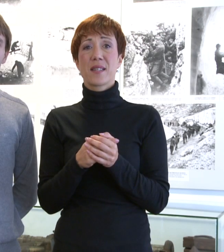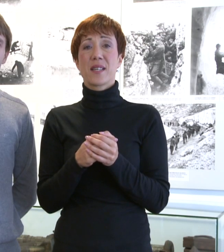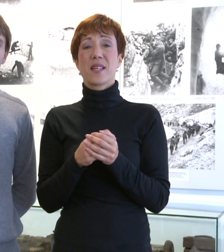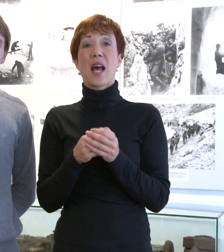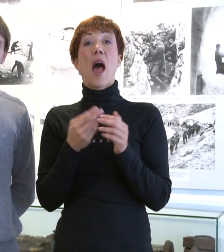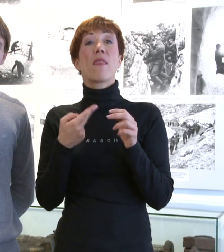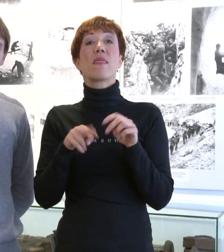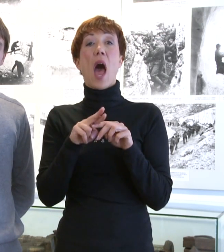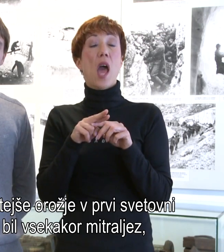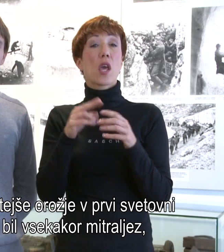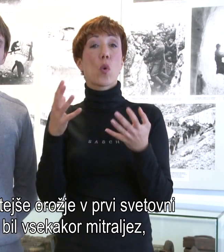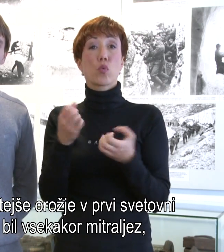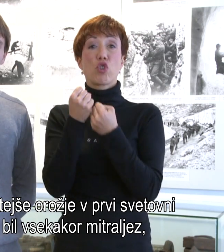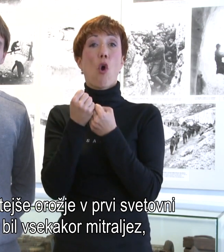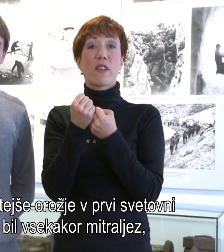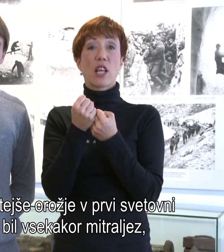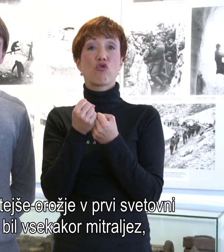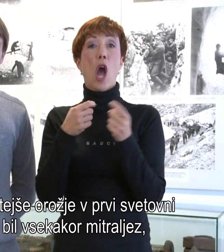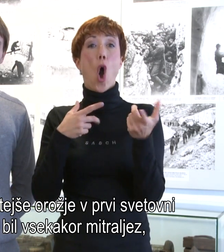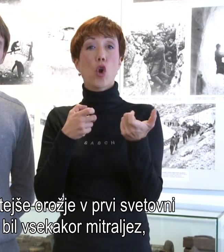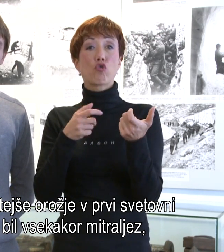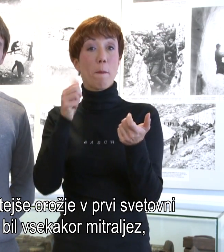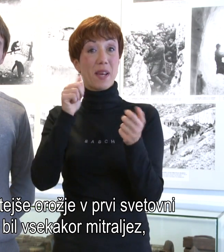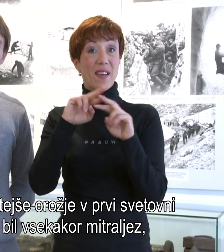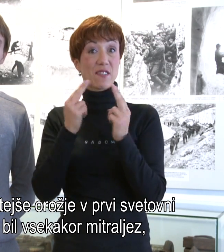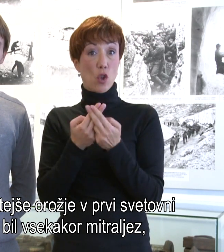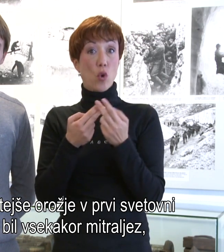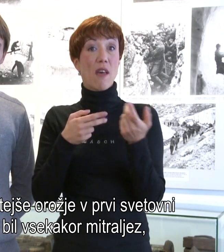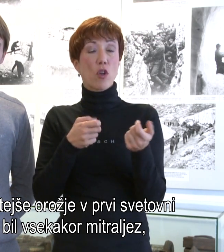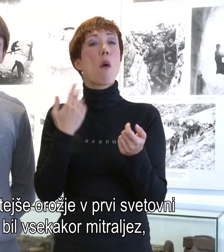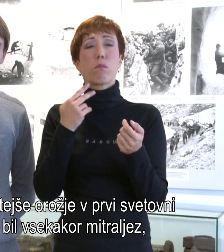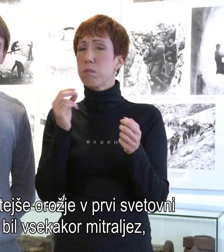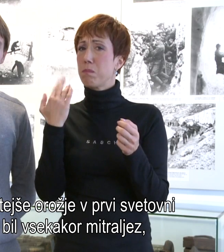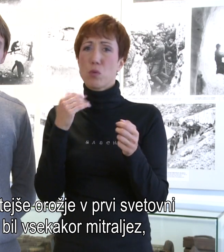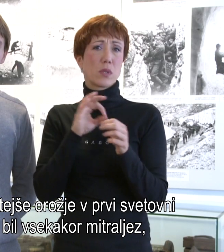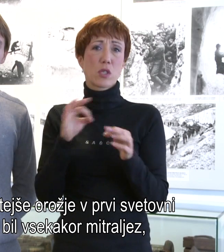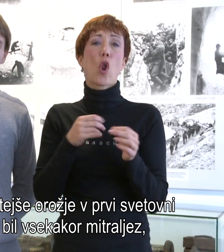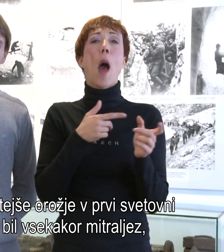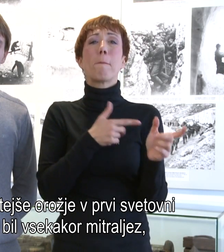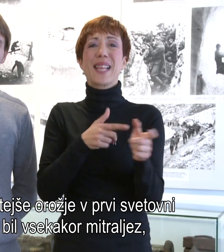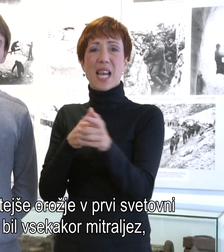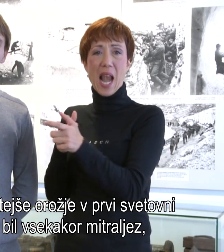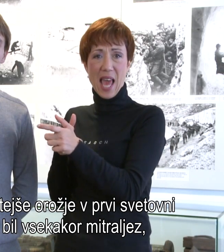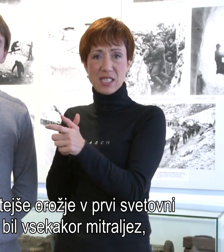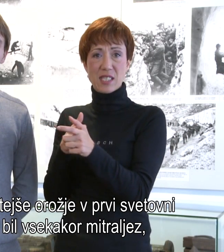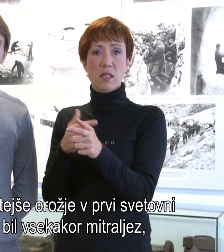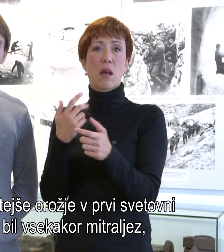Najučinkovitejše orožje prve svetovne vojne je bil vsekakor mitraljez, ki je pobijal